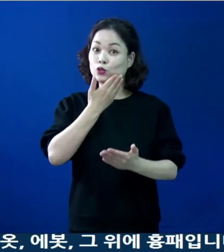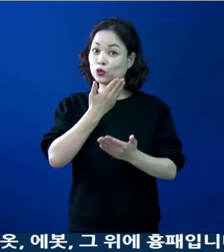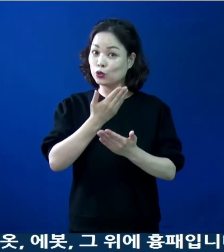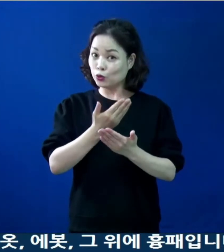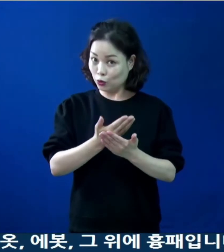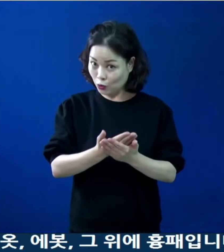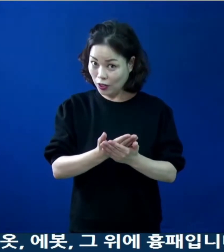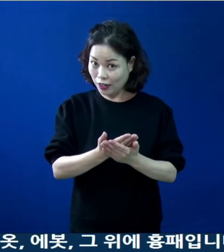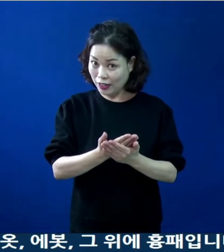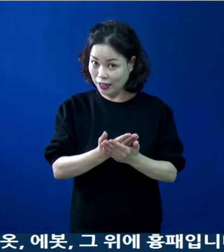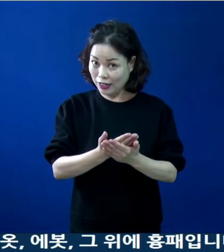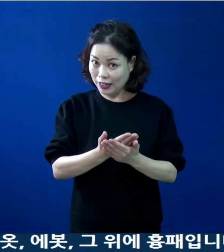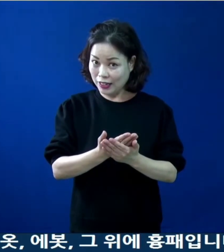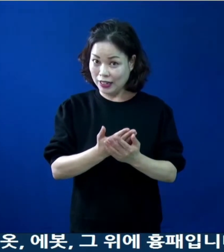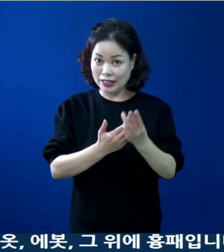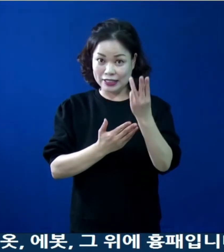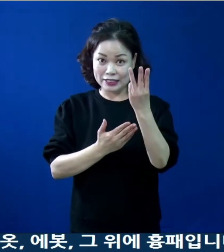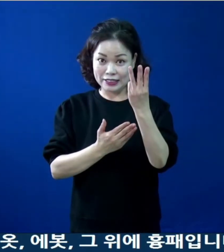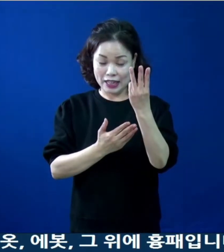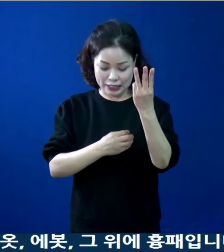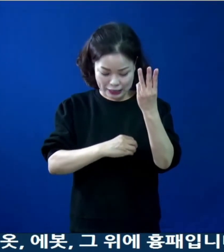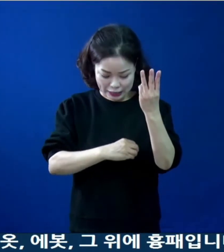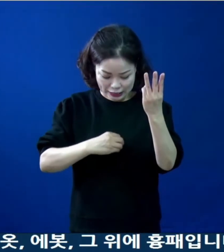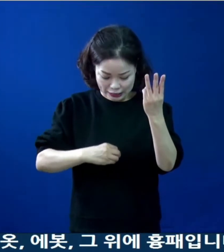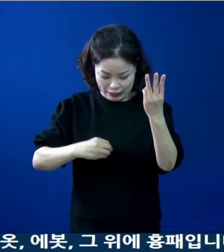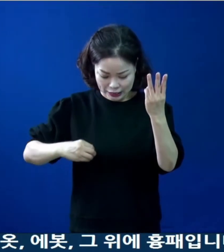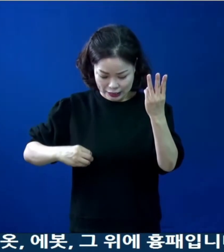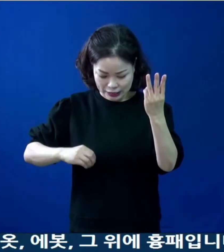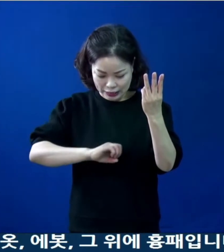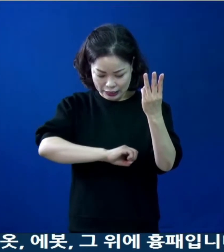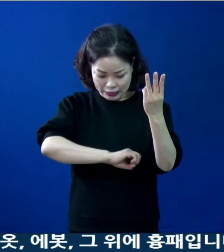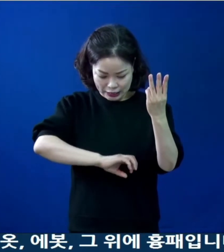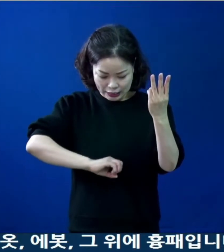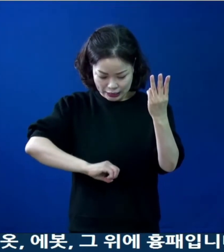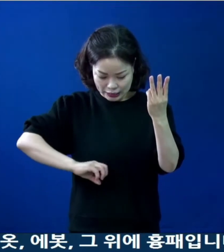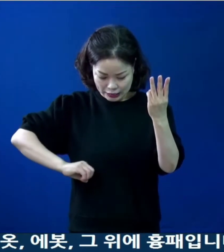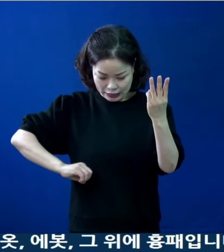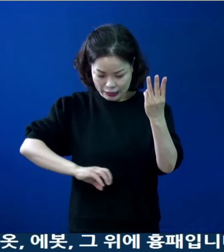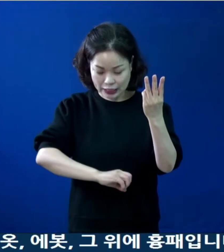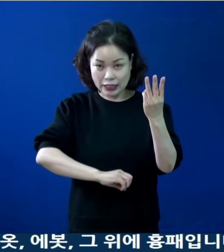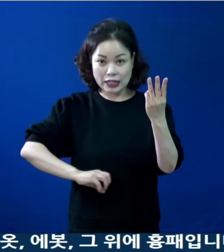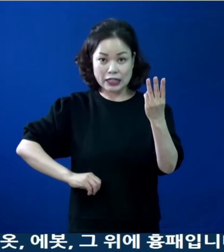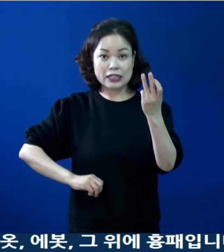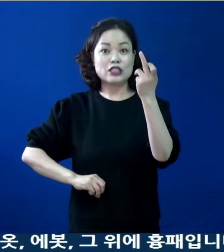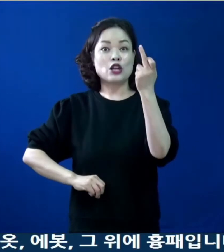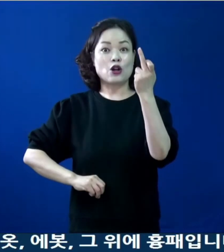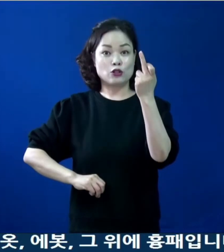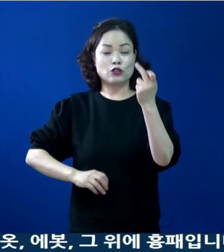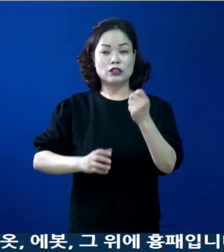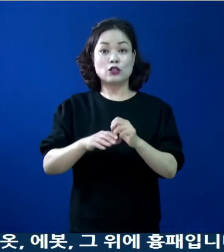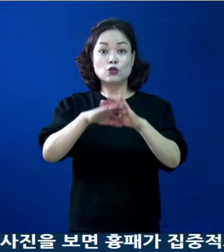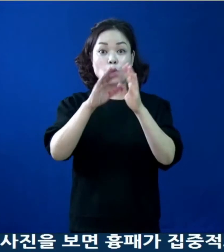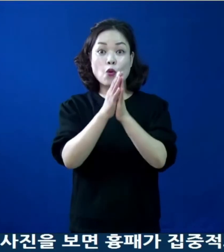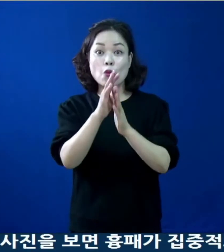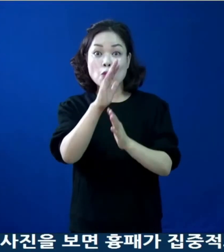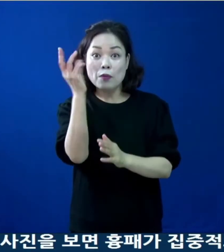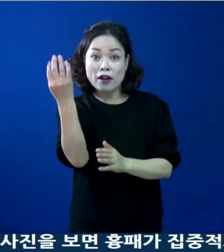부분은 3개씩 옆으로 3개, 밑으로 4줄 되어 있는 보석입니다. 총 몇